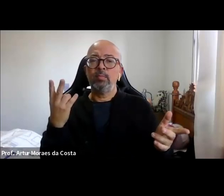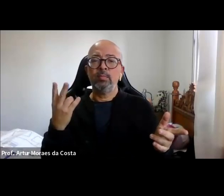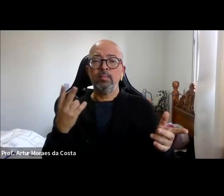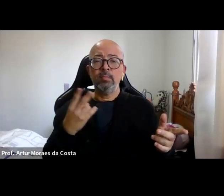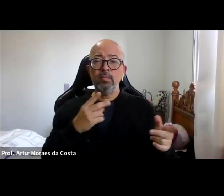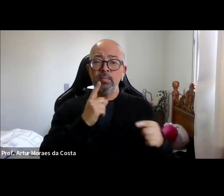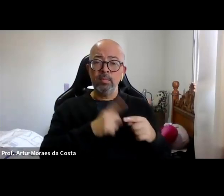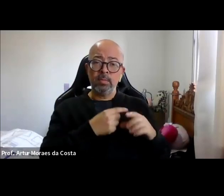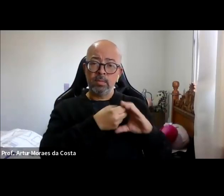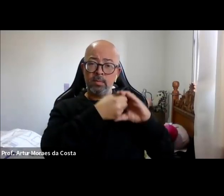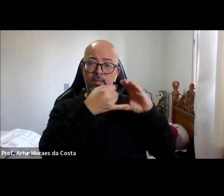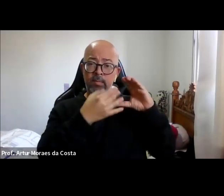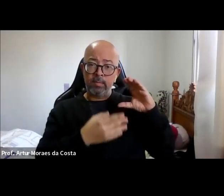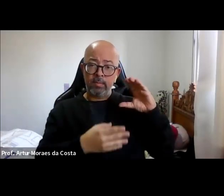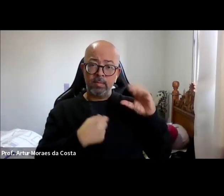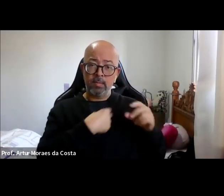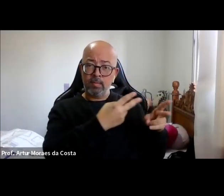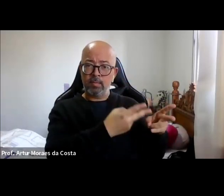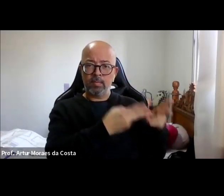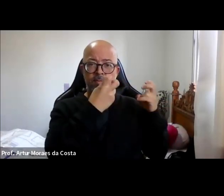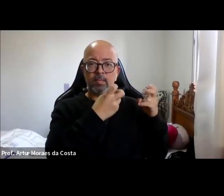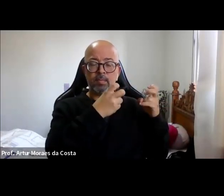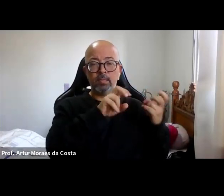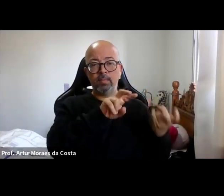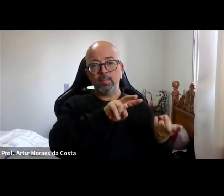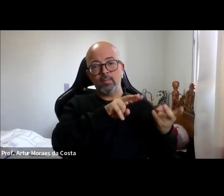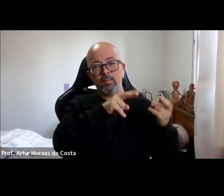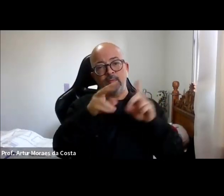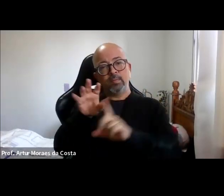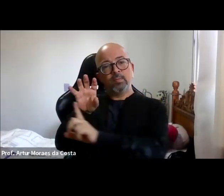objetividad tiene que estar por encima de